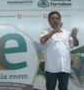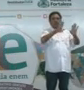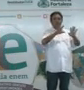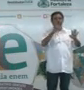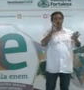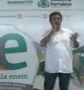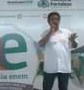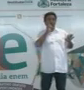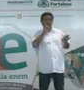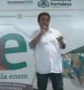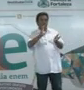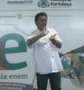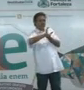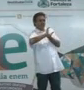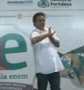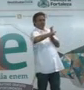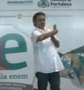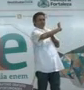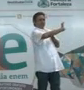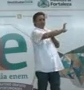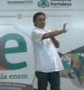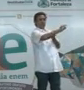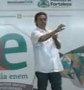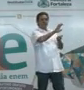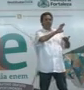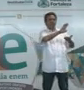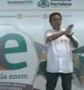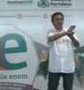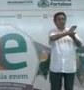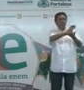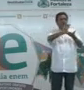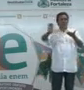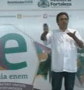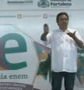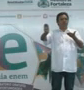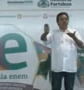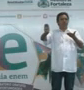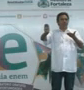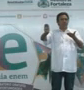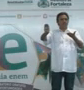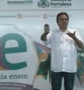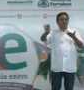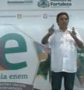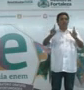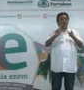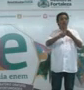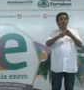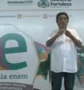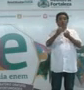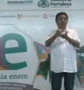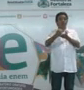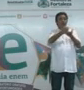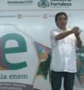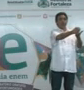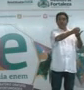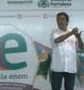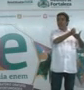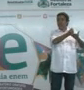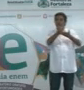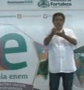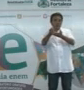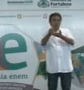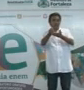Irã? Financiou. Os americanos não só financiaram o Irã, como apoiaram o desenvolvimento